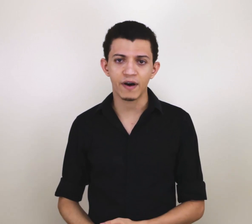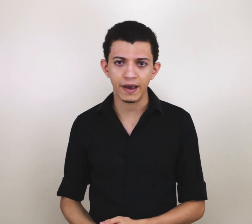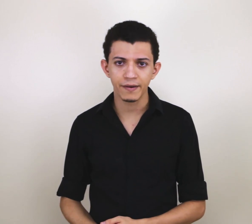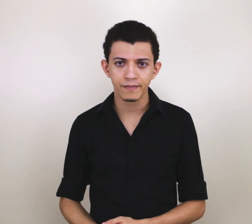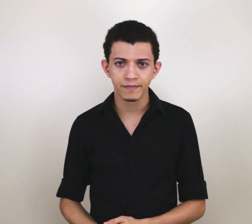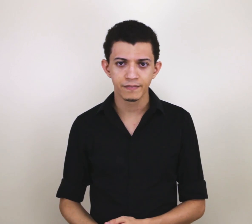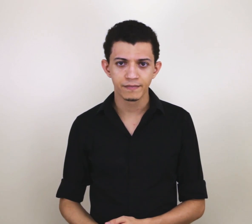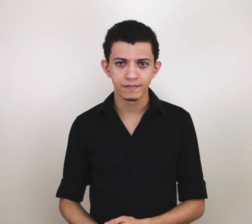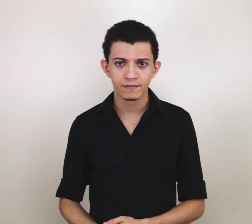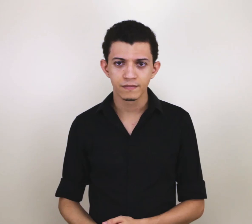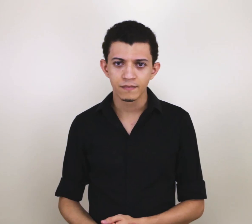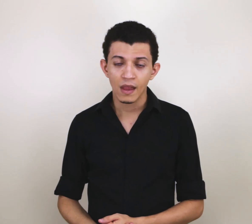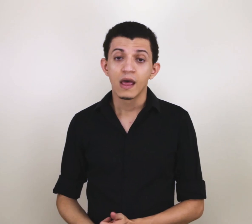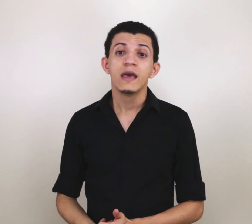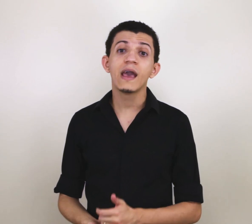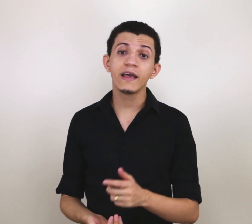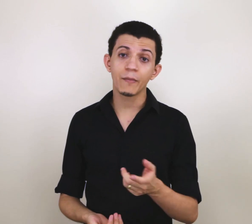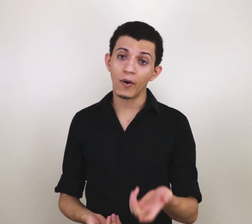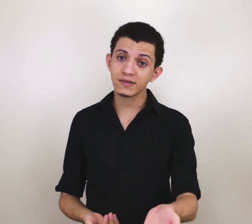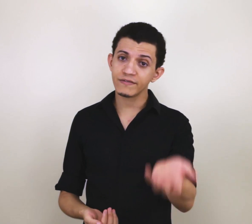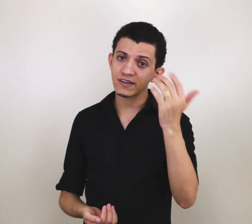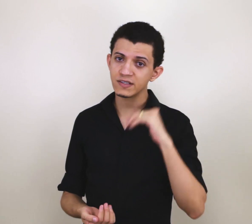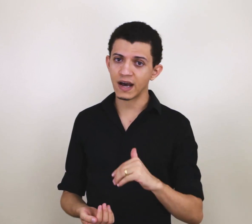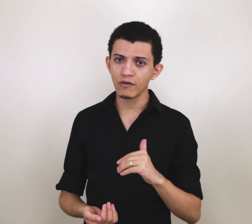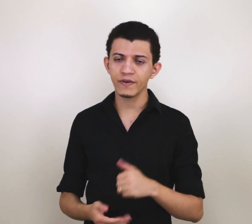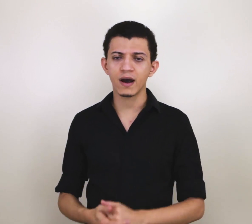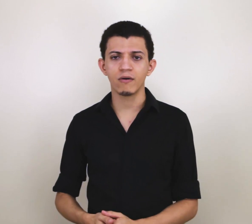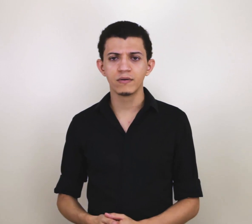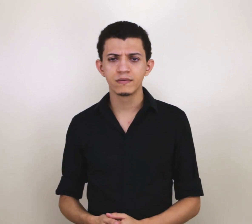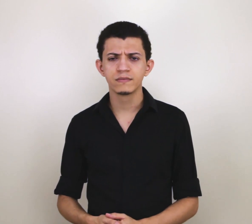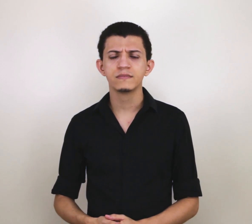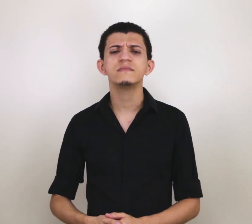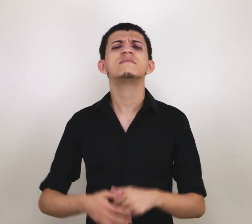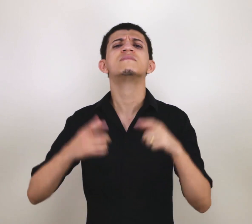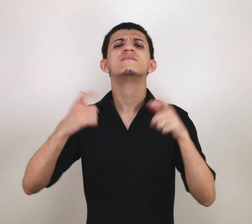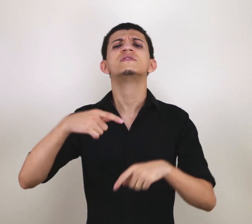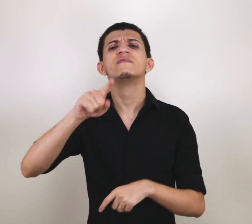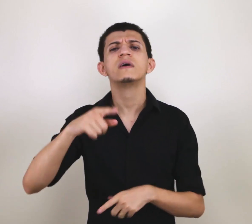vai? E ainda posso enfatizar no final.